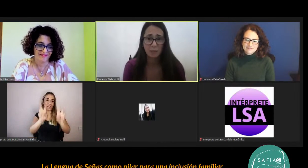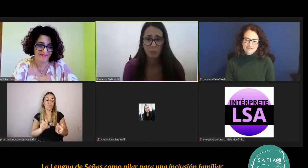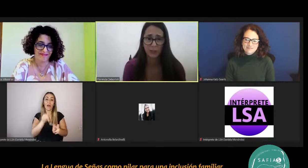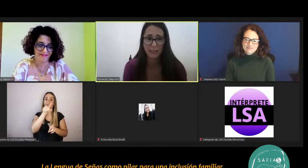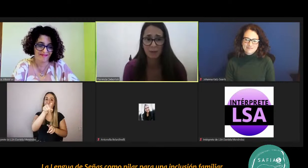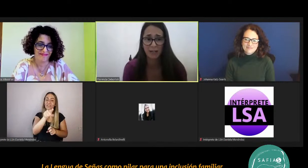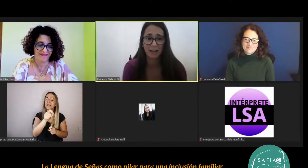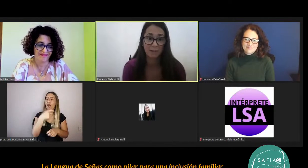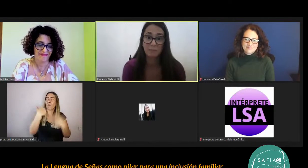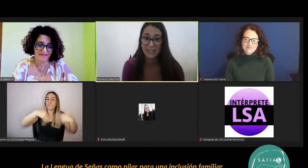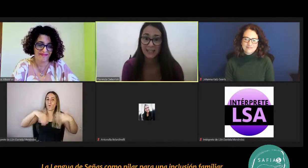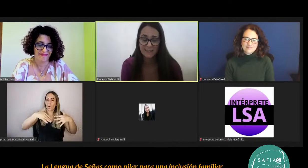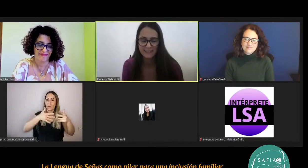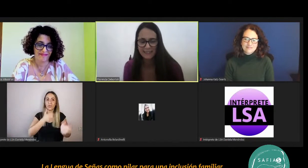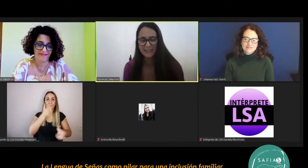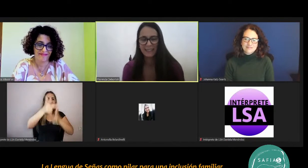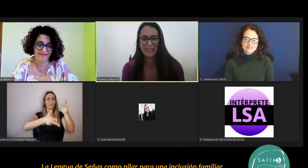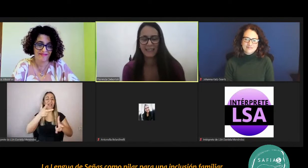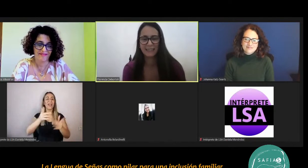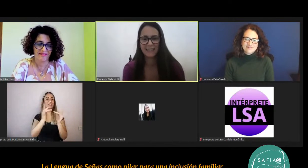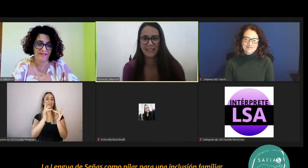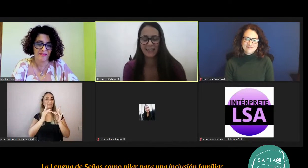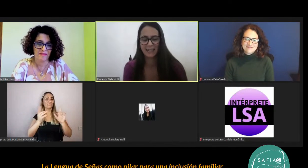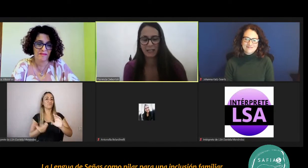es tan importante para las familias,